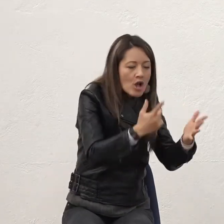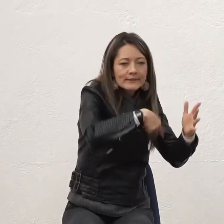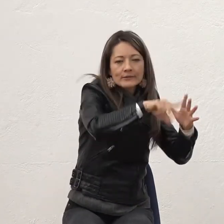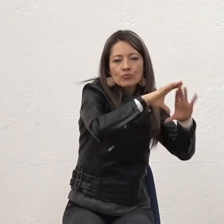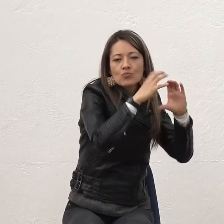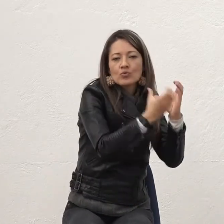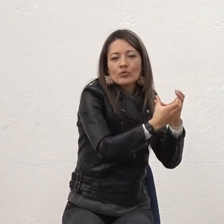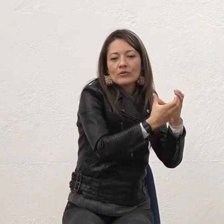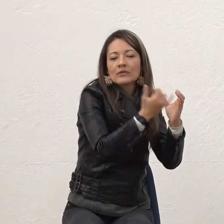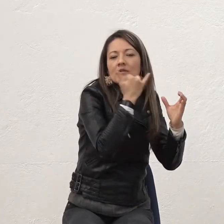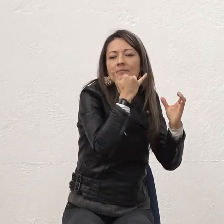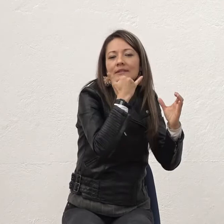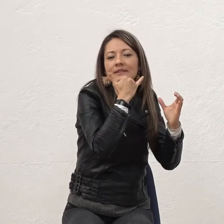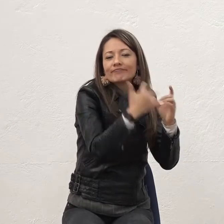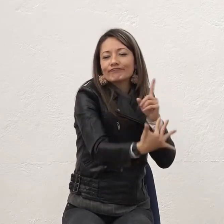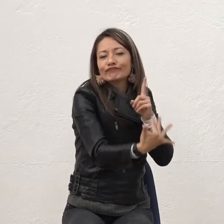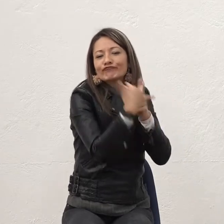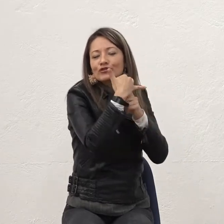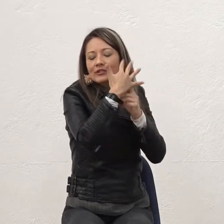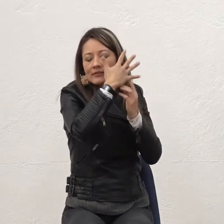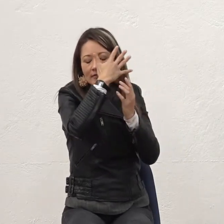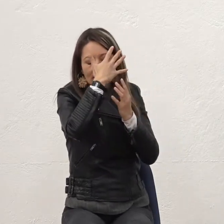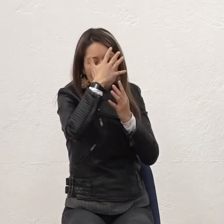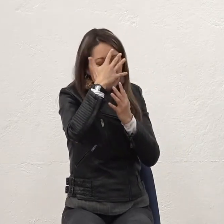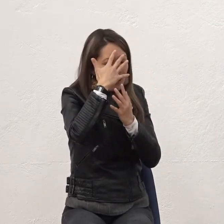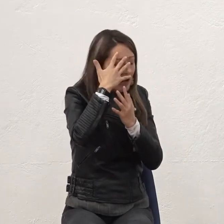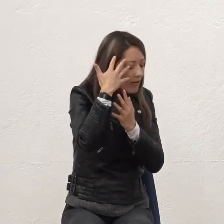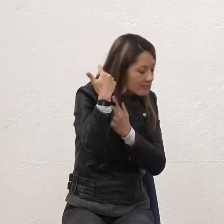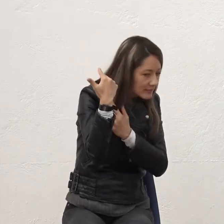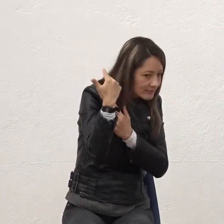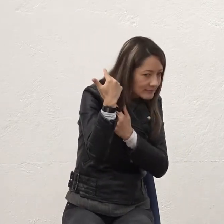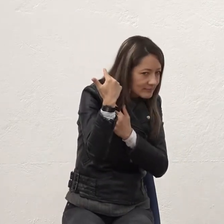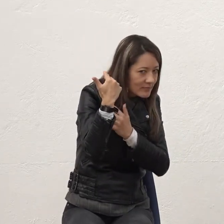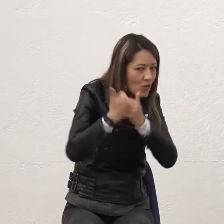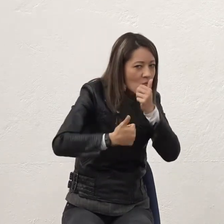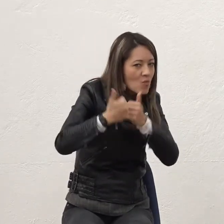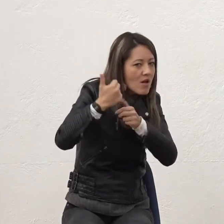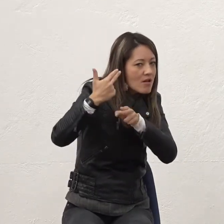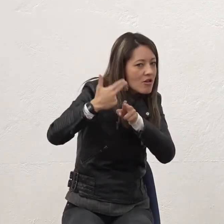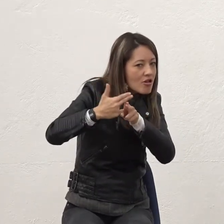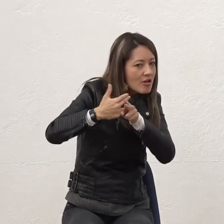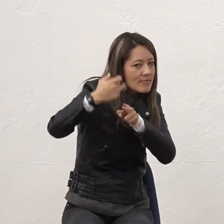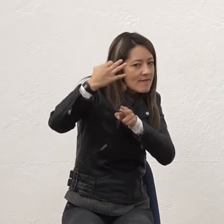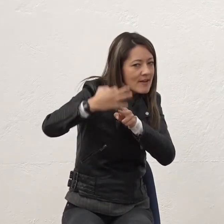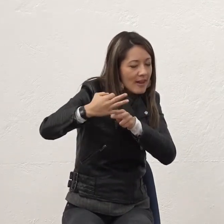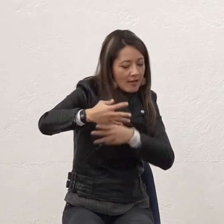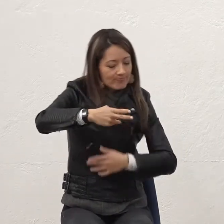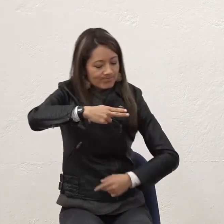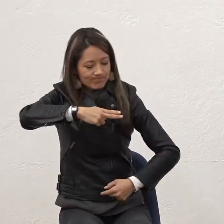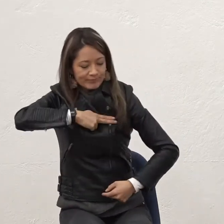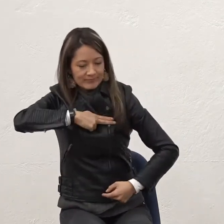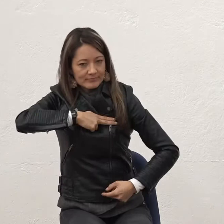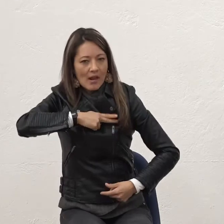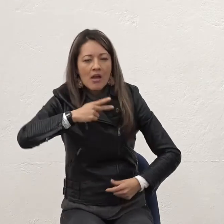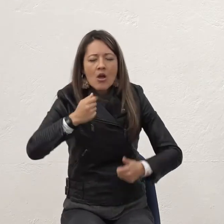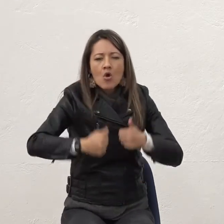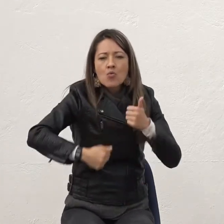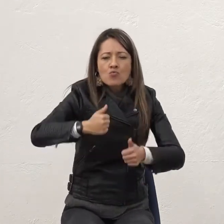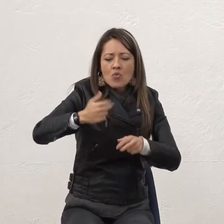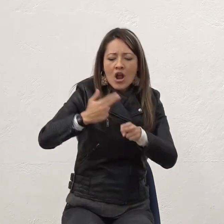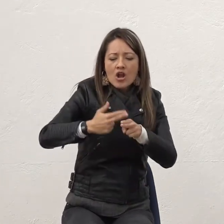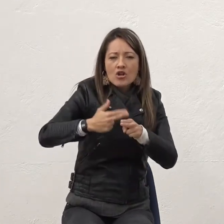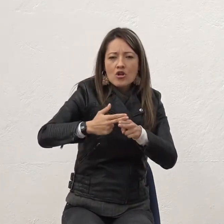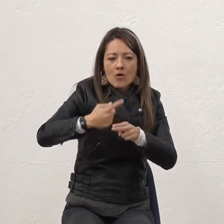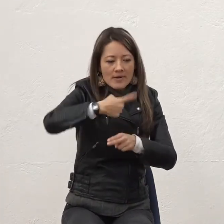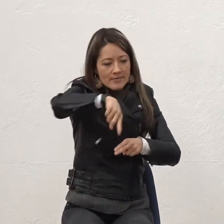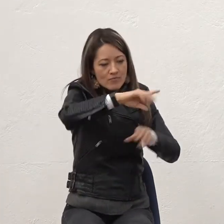aquí, se hace olvidar realmente cuál es el nombre que debemos de llevar, cuál es el nombre que el mundo tiene